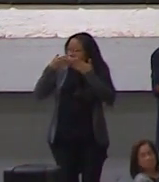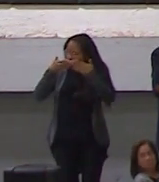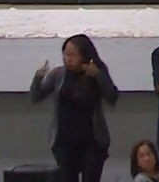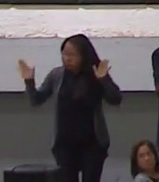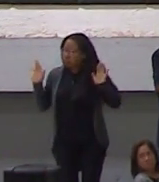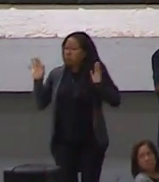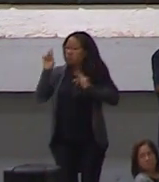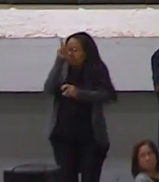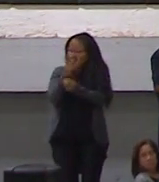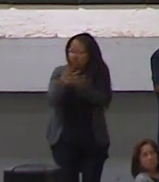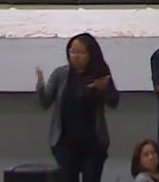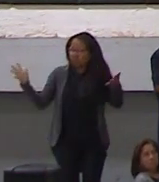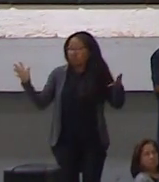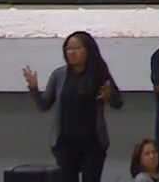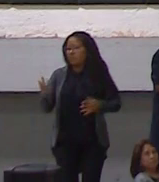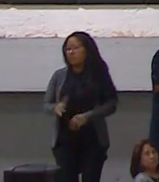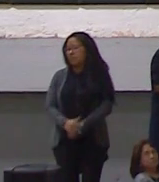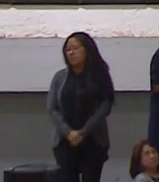diversificación